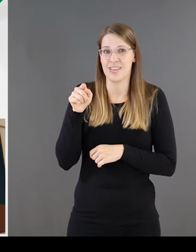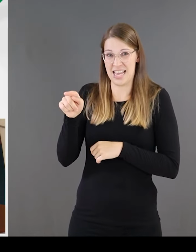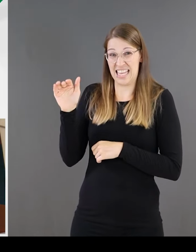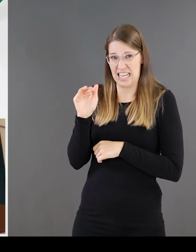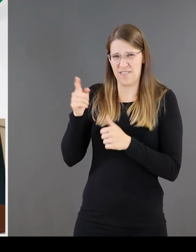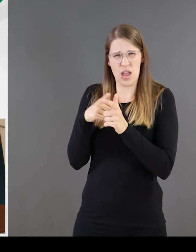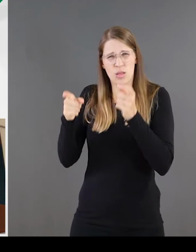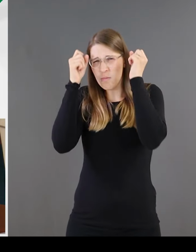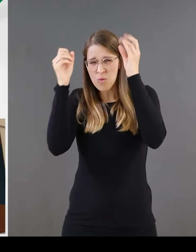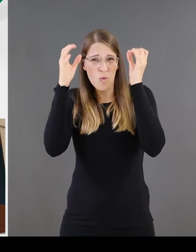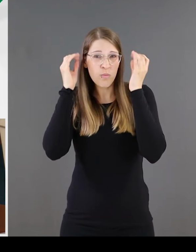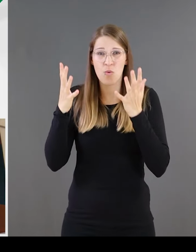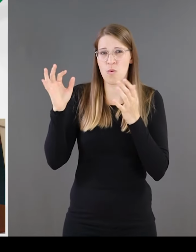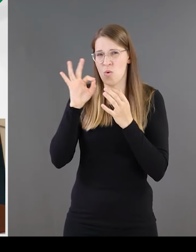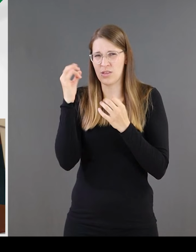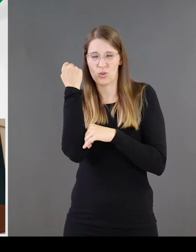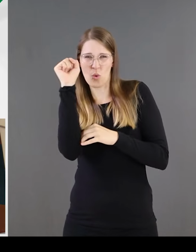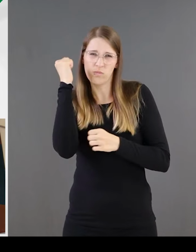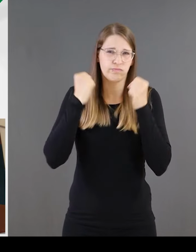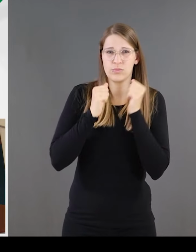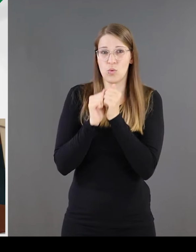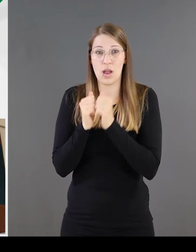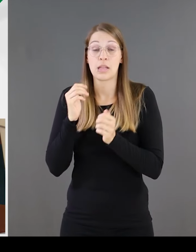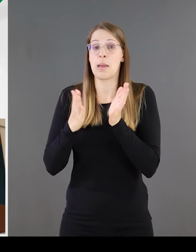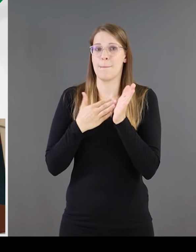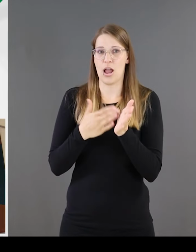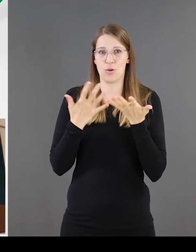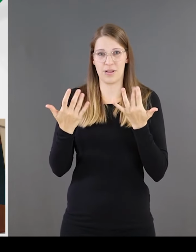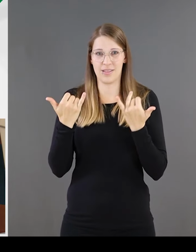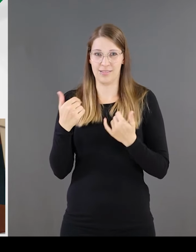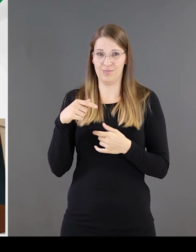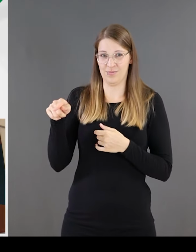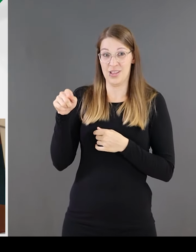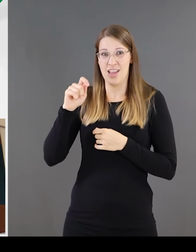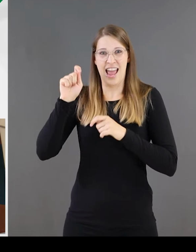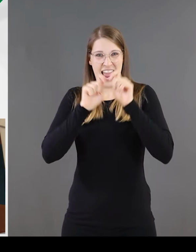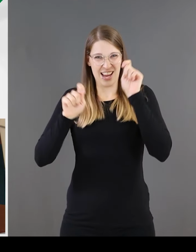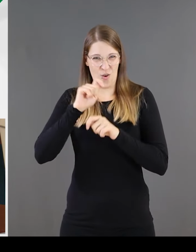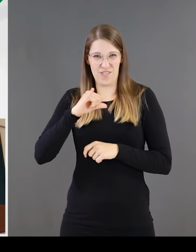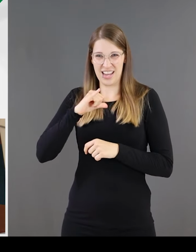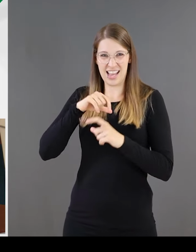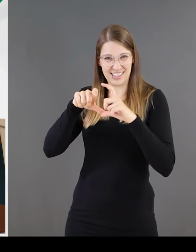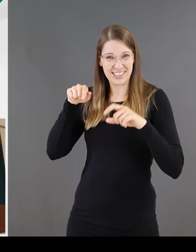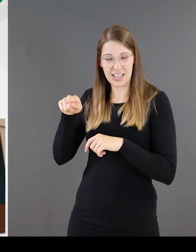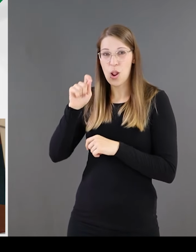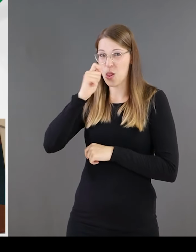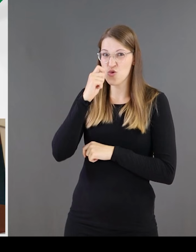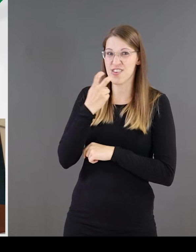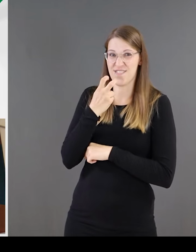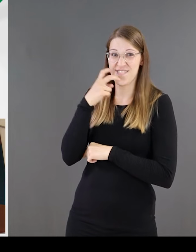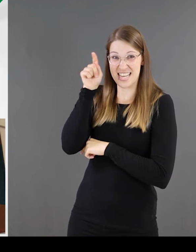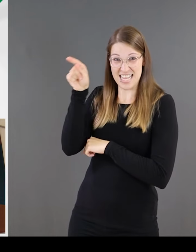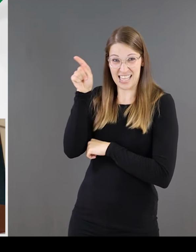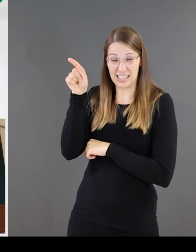diesem Wutausbruch, in diesem Trotzanfall, ist, wenn der Auslöser zum Beispiel der Lutscher an der Supermarktkasse